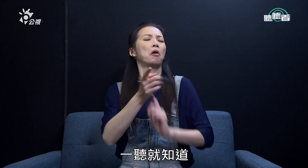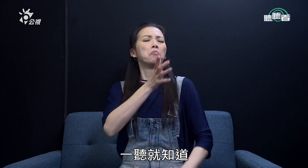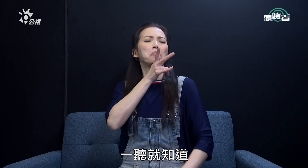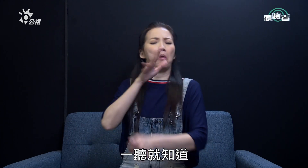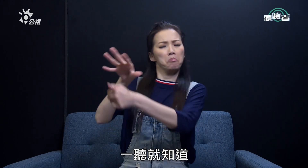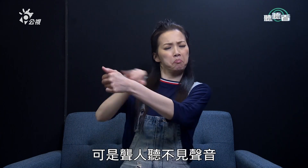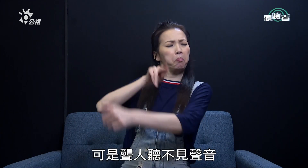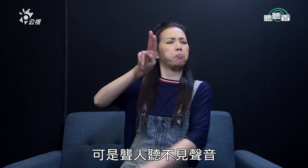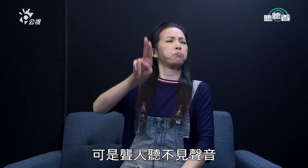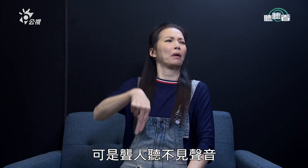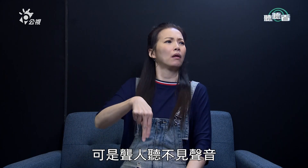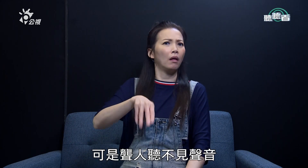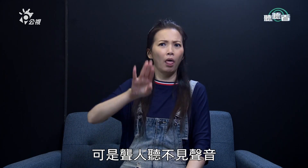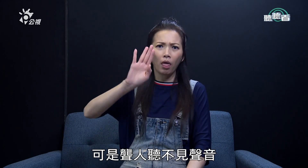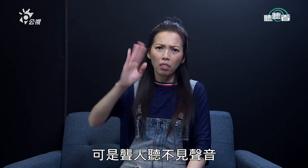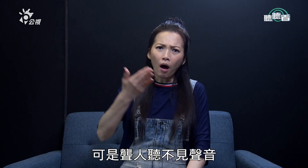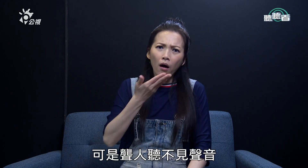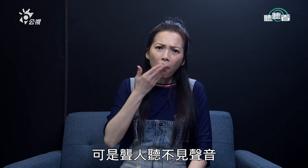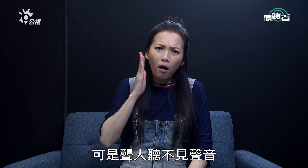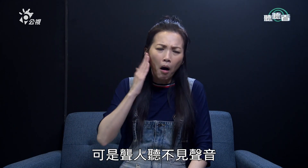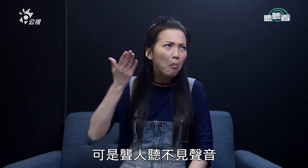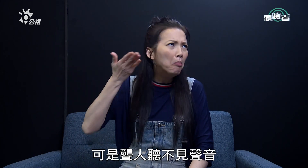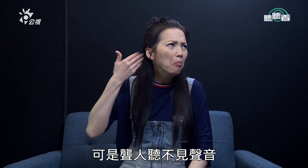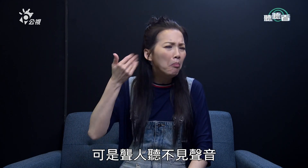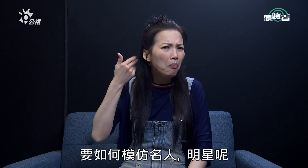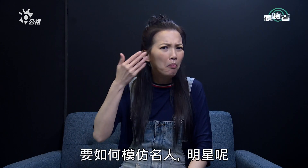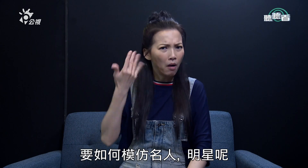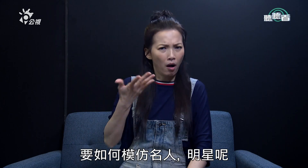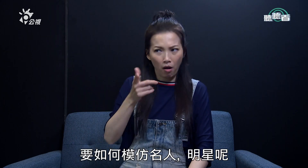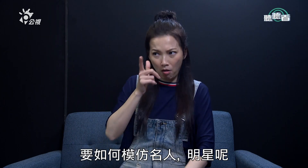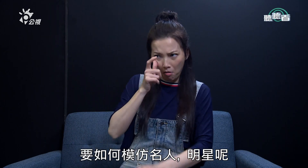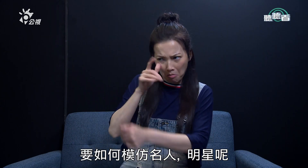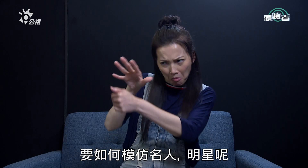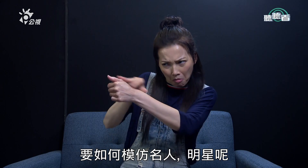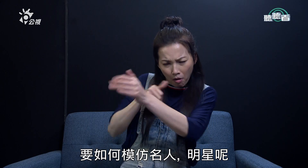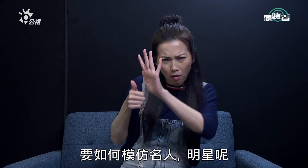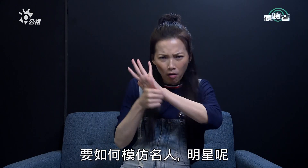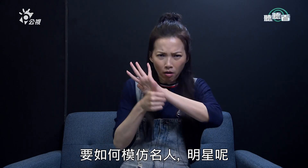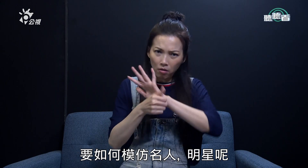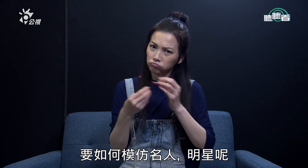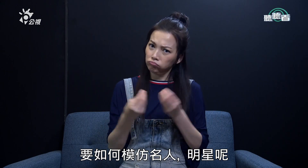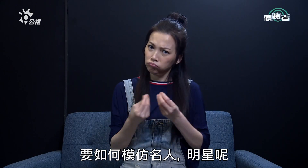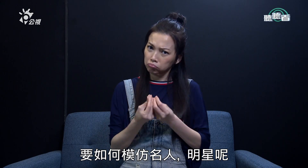道，可是聋人听不见声音，要如何模仿名人明星呢？